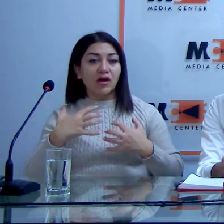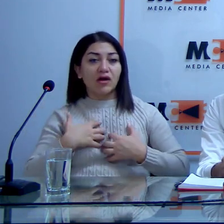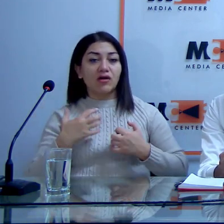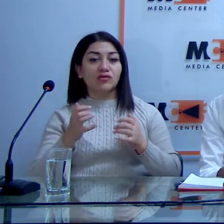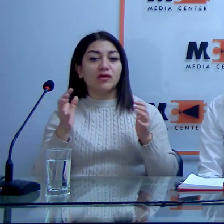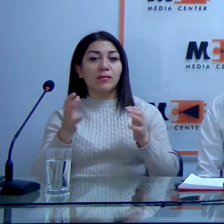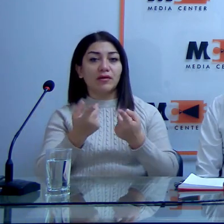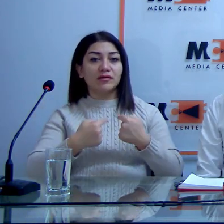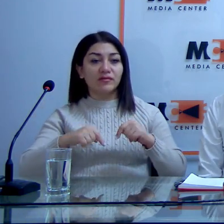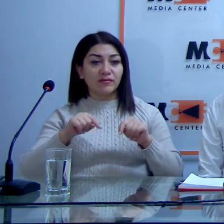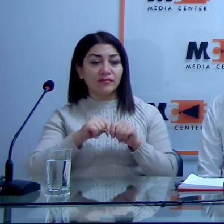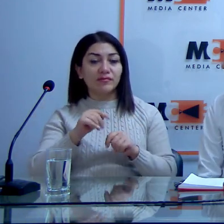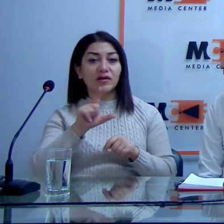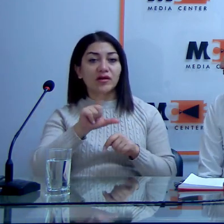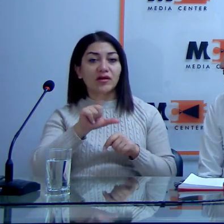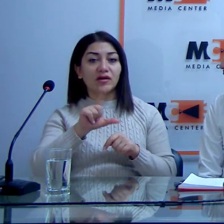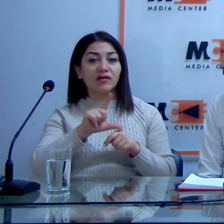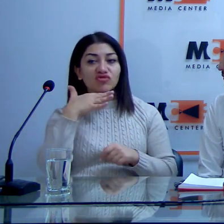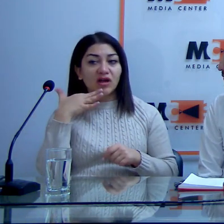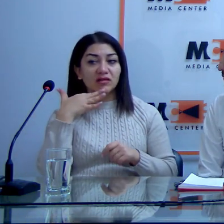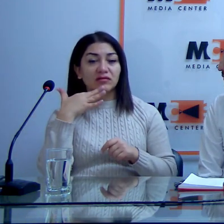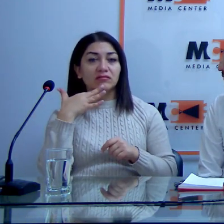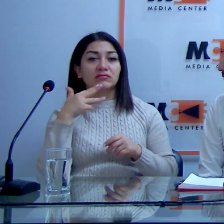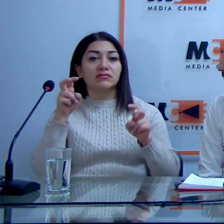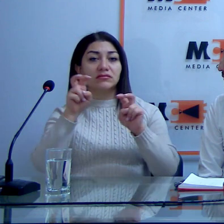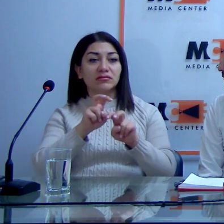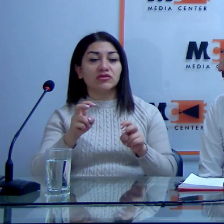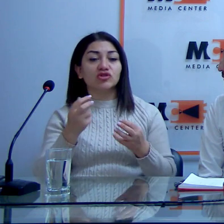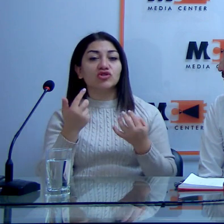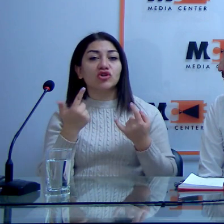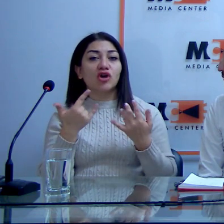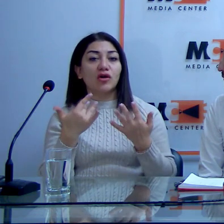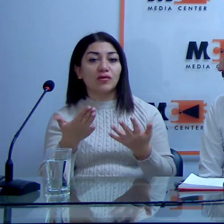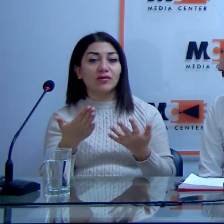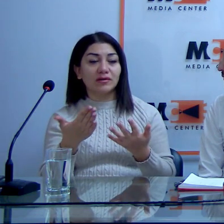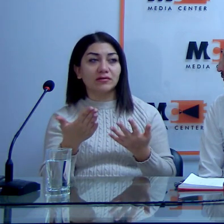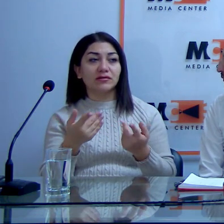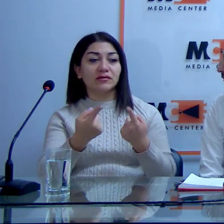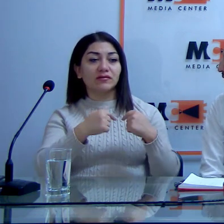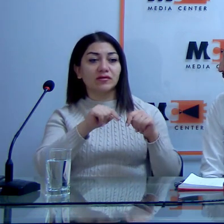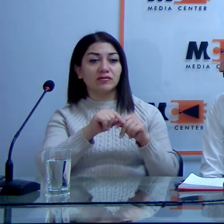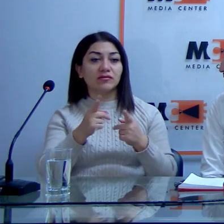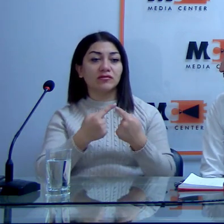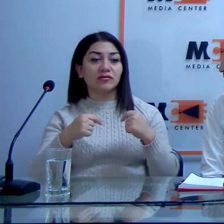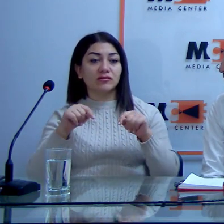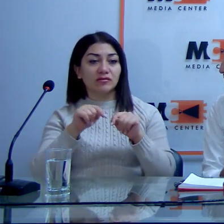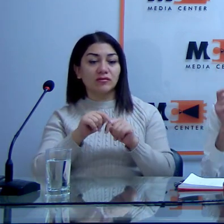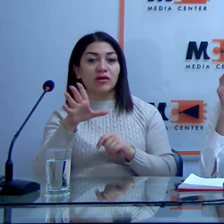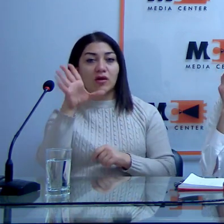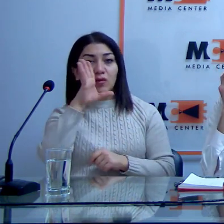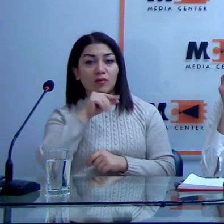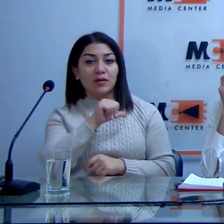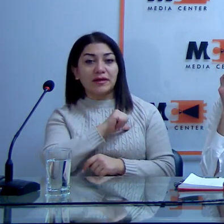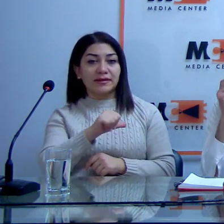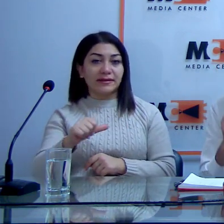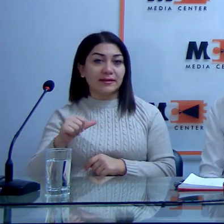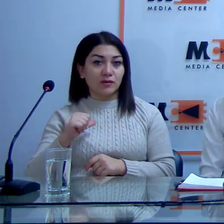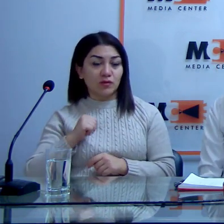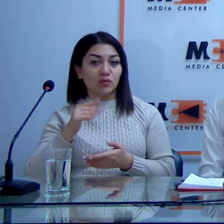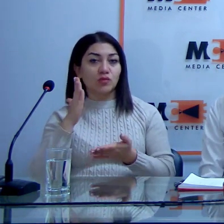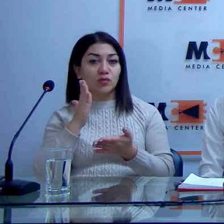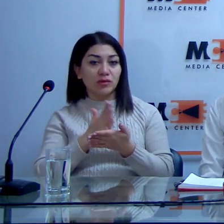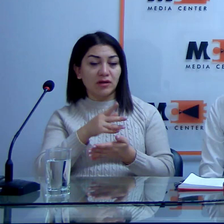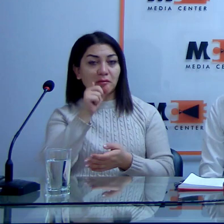առողջապահության ոլորտում, հիմնական շեշտը դնելով նրանց վրա, թե որքանով են այդ ոլորտներից յուրաքանչյուրում կարողանում ինքնուրույնություն